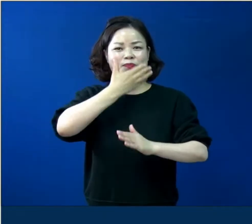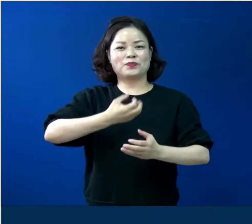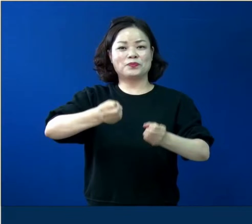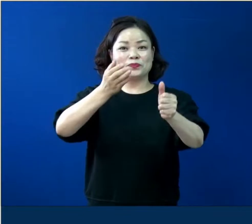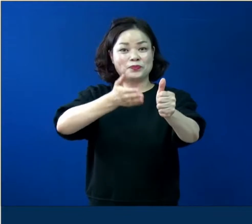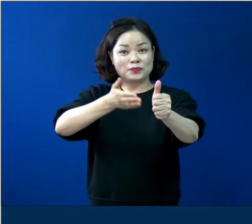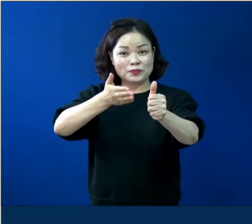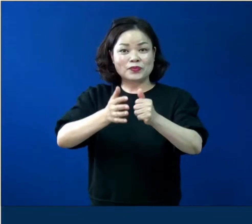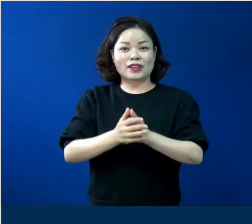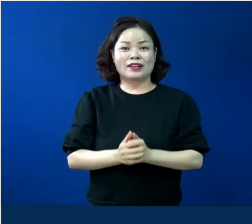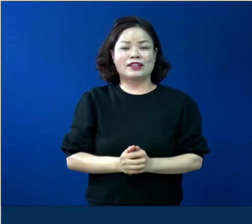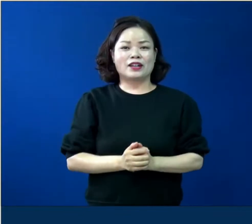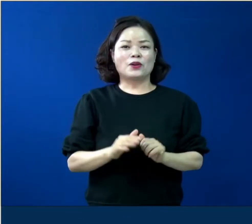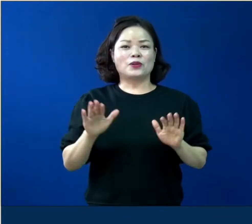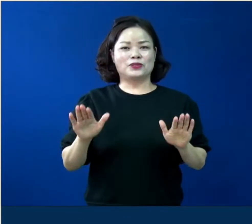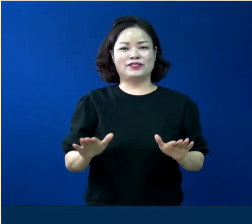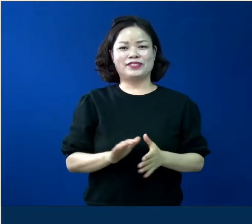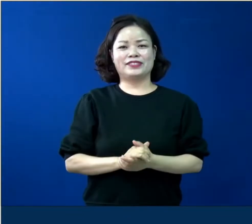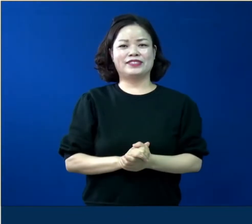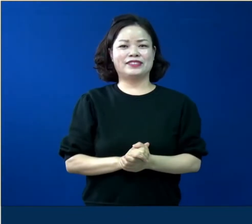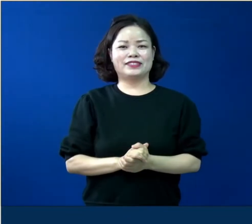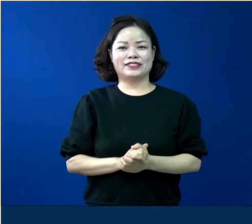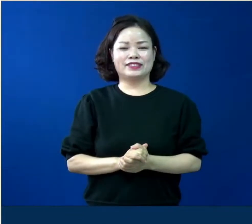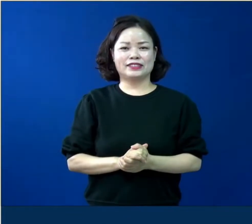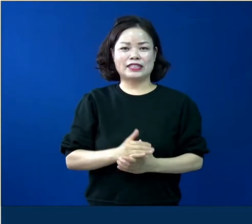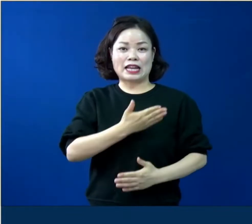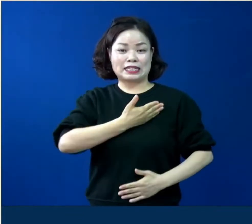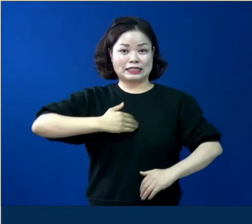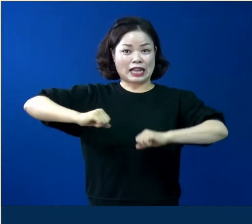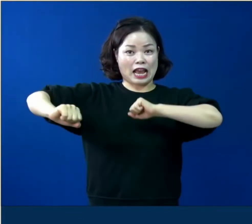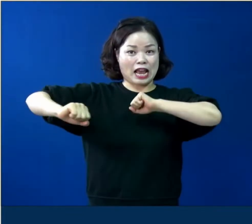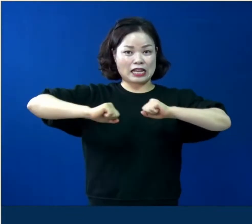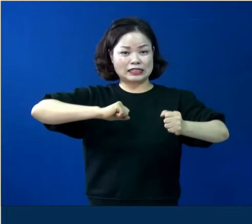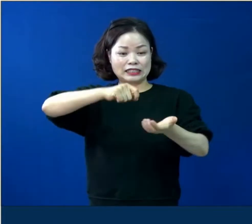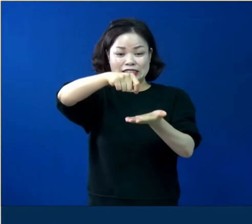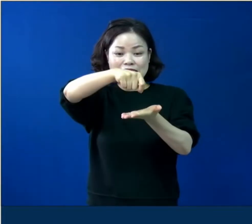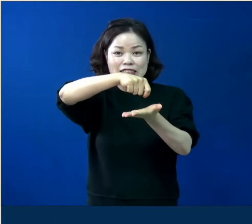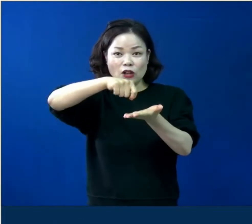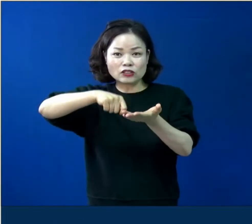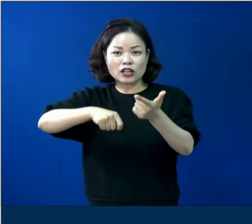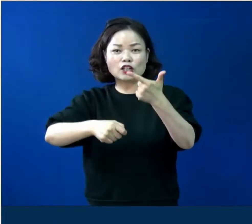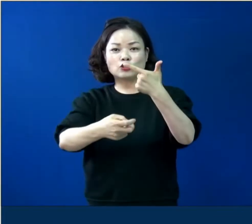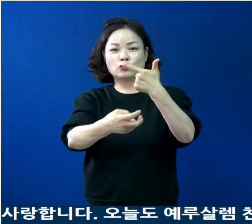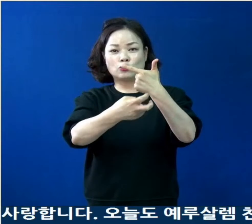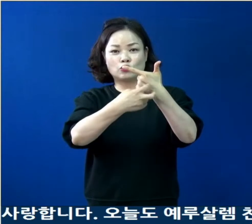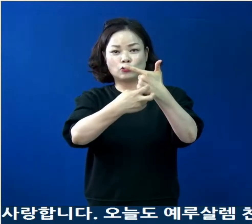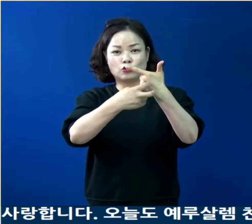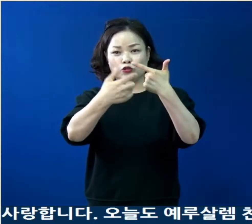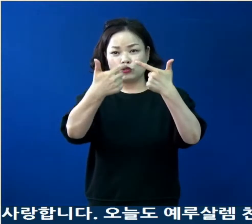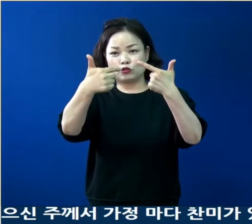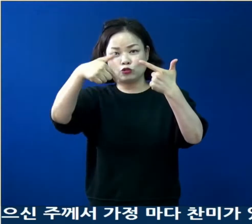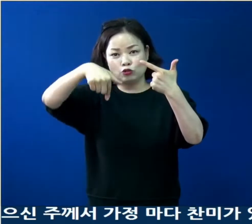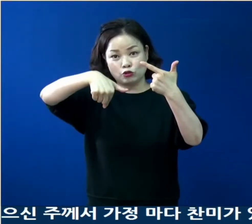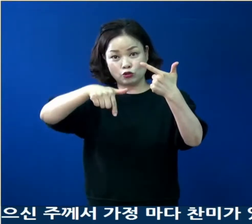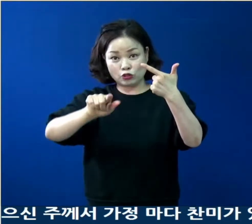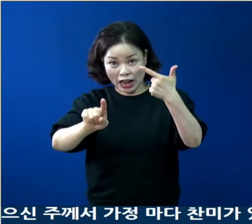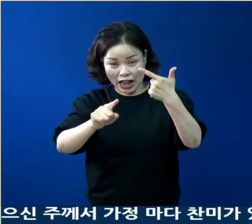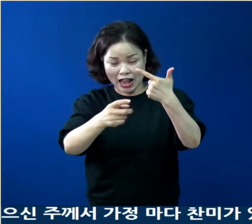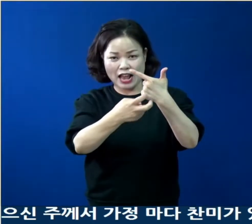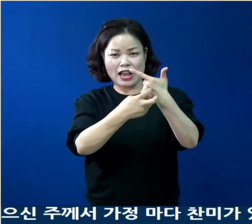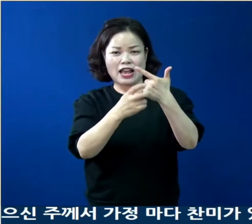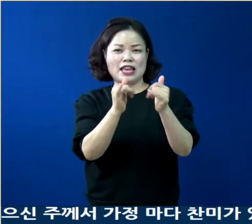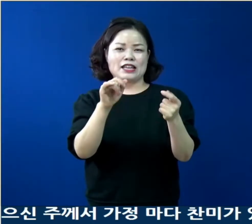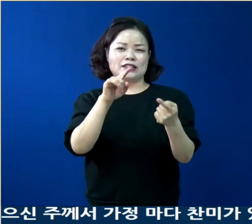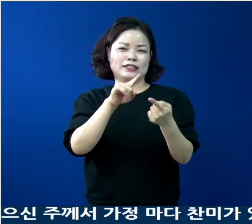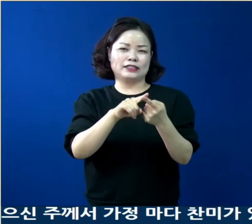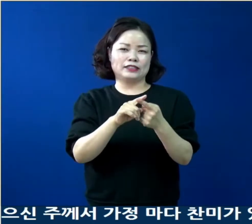축원합니다. 오늘은 사도행전의 저자인 누가라는 제목을 가지고